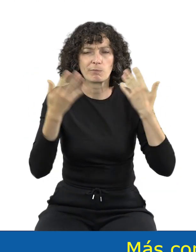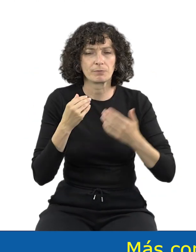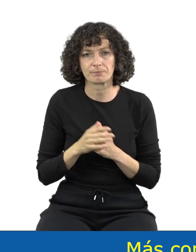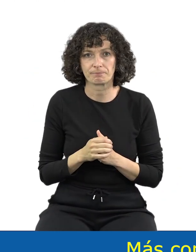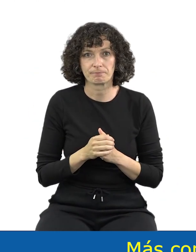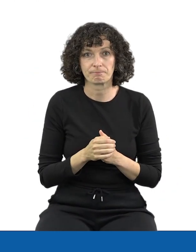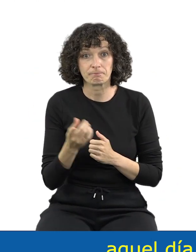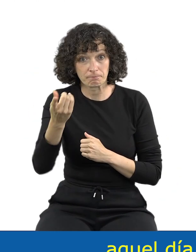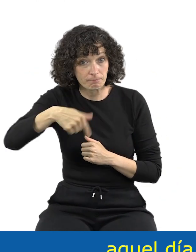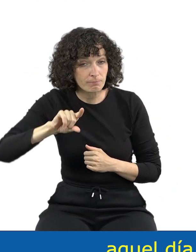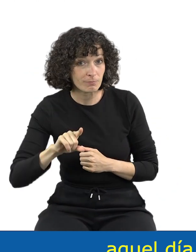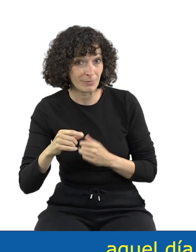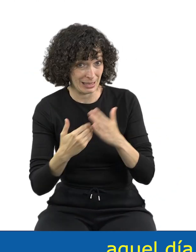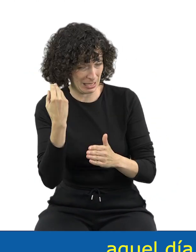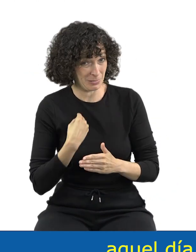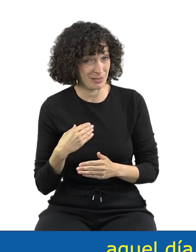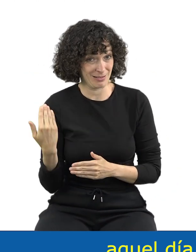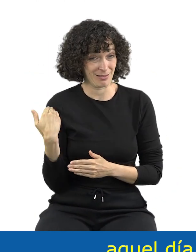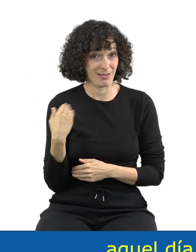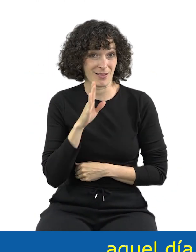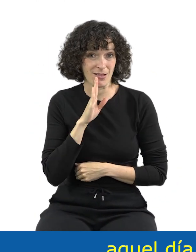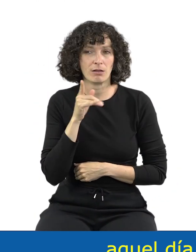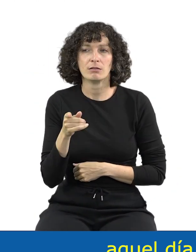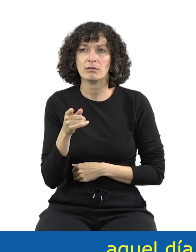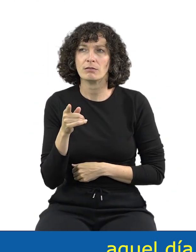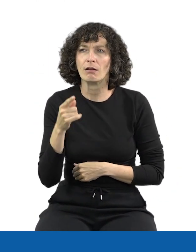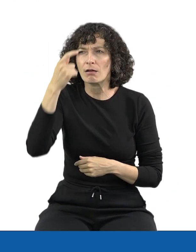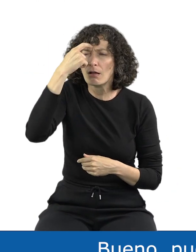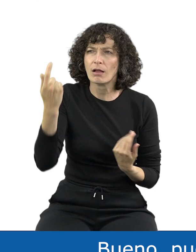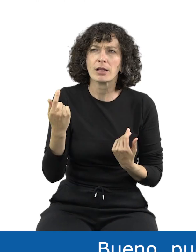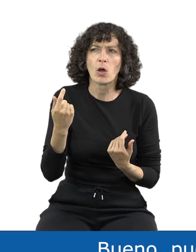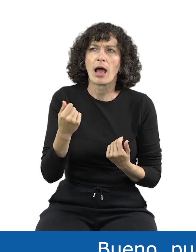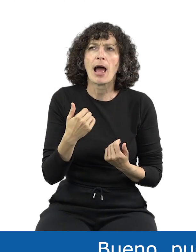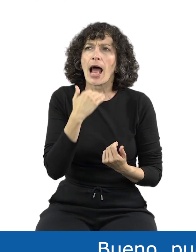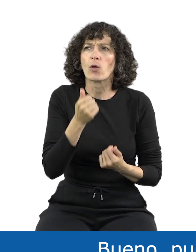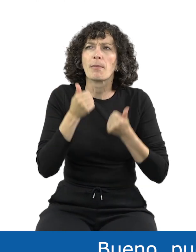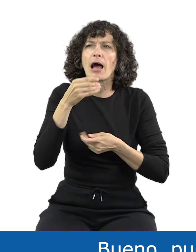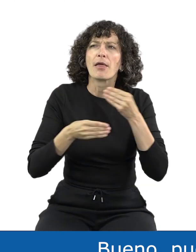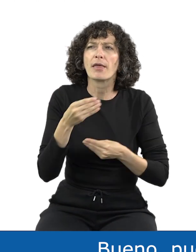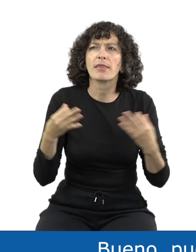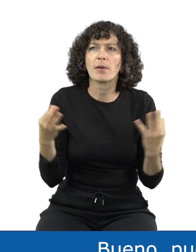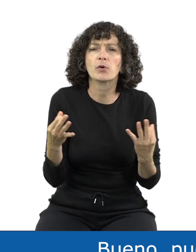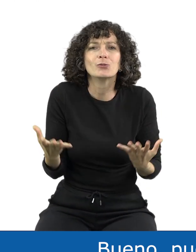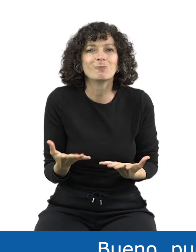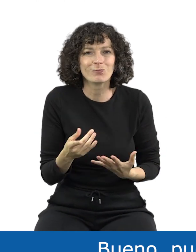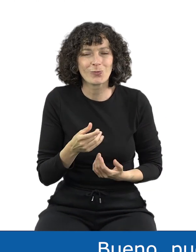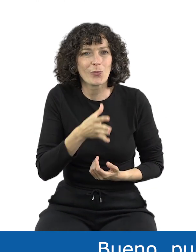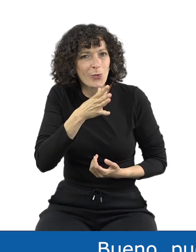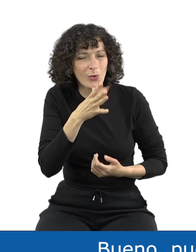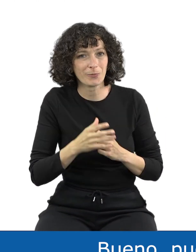visteis, qué comprendisteis aquel día que os hizo pensar esto hay que llevarlo más lejos? Bueno, pues mira, en concreto fue